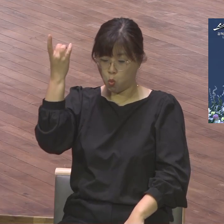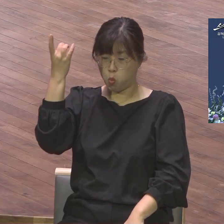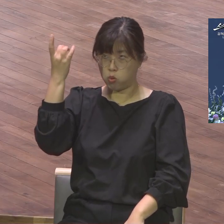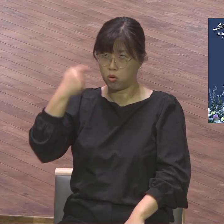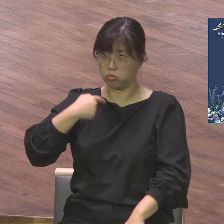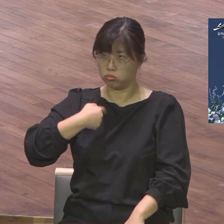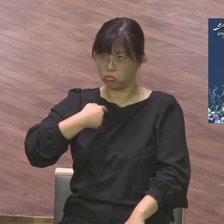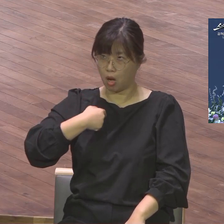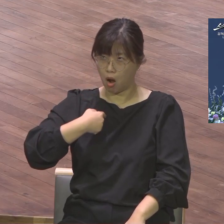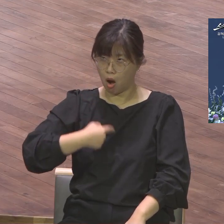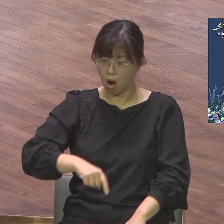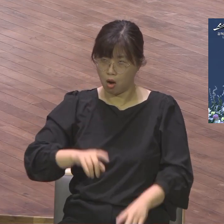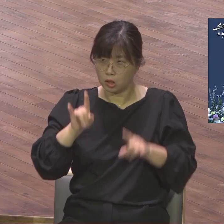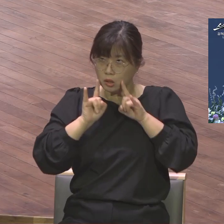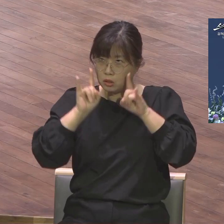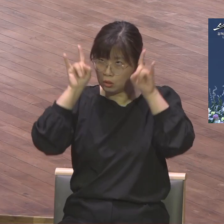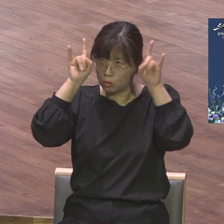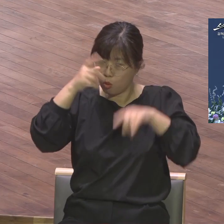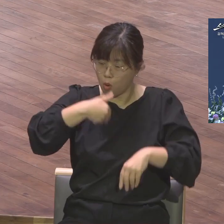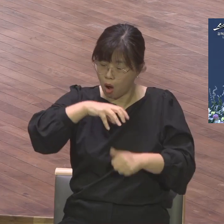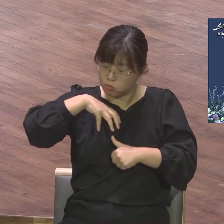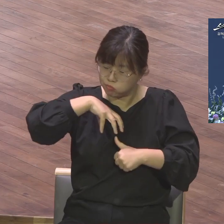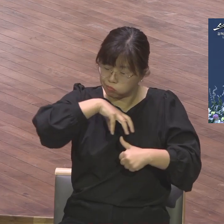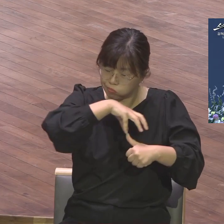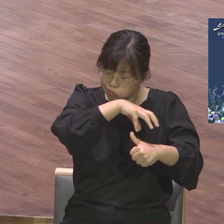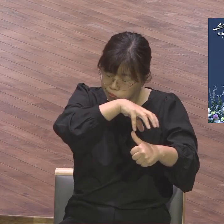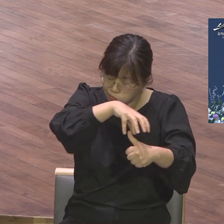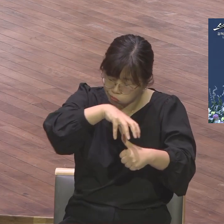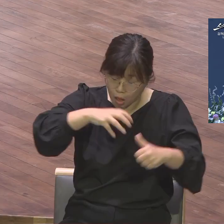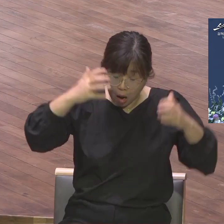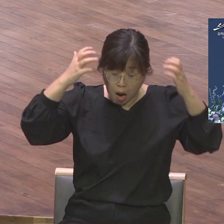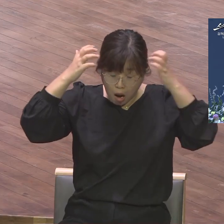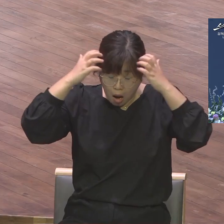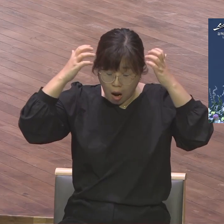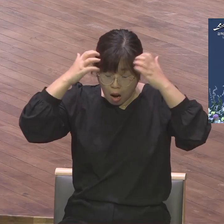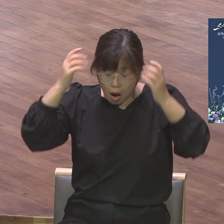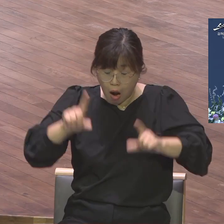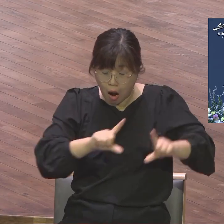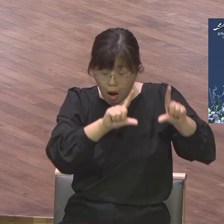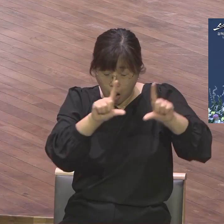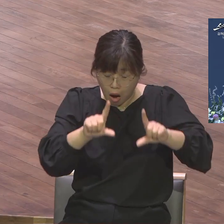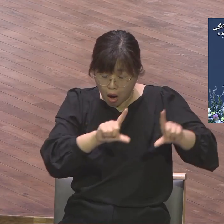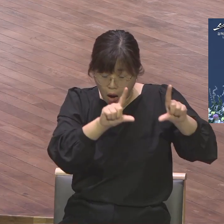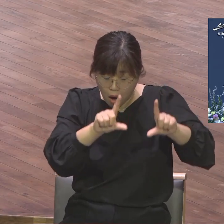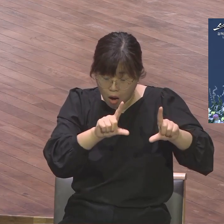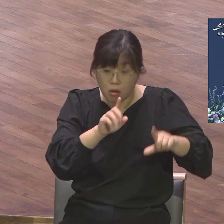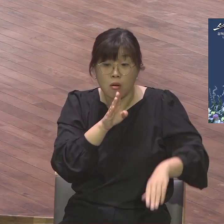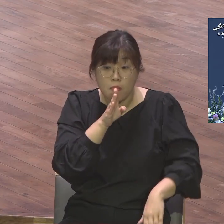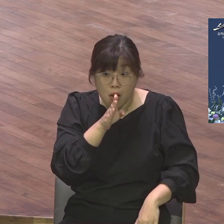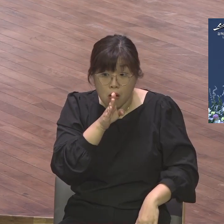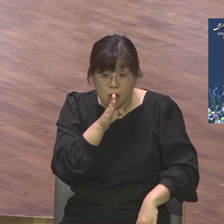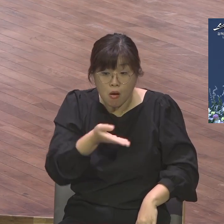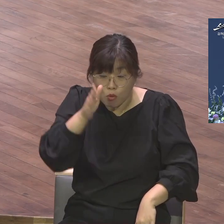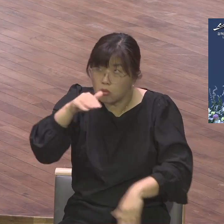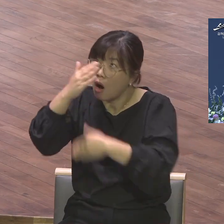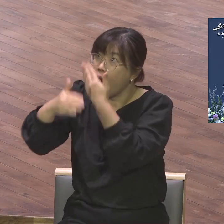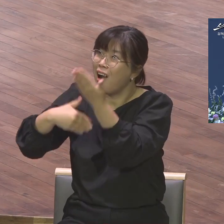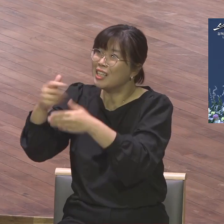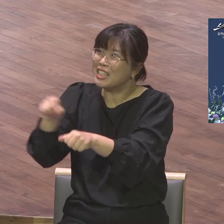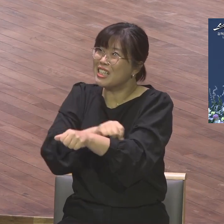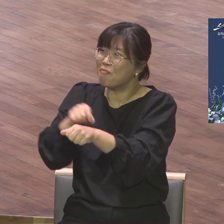주셨다. 얼마나 감사해요. 영벌, 영벌. 이 세상 살면서 지옥같이 그렇게